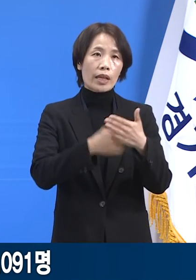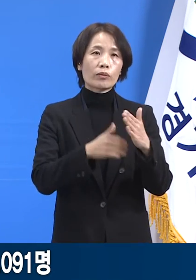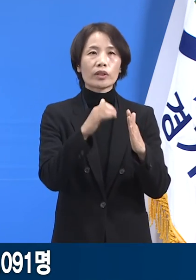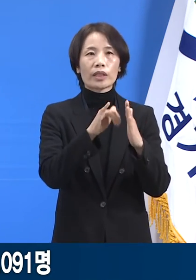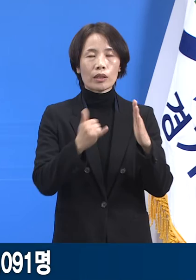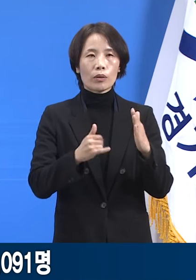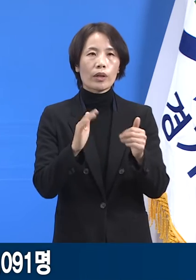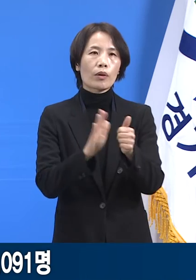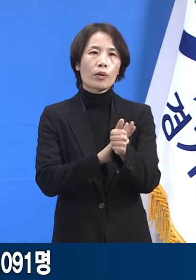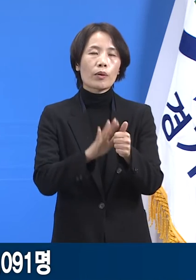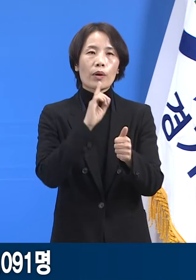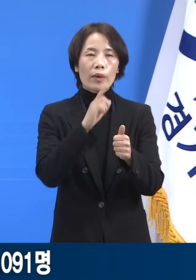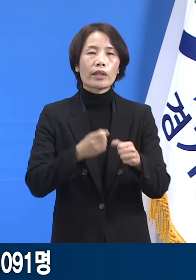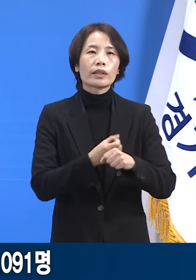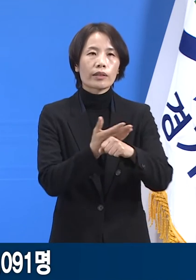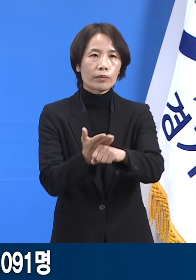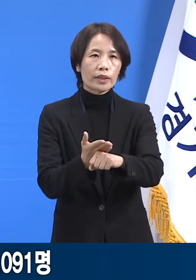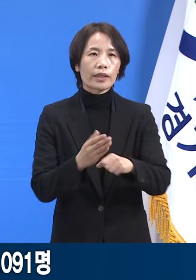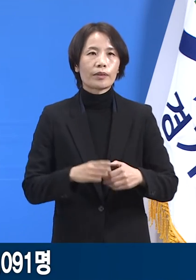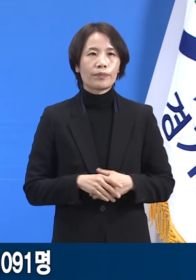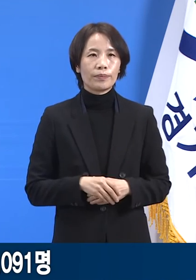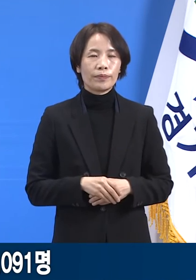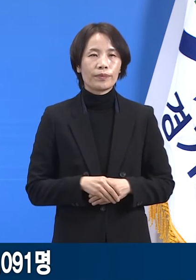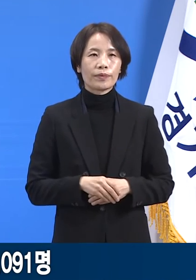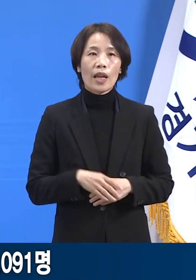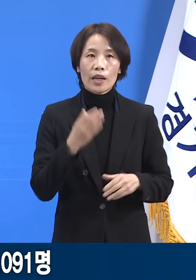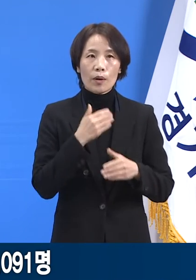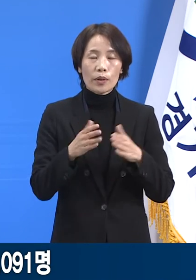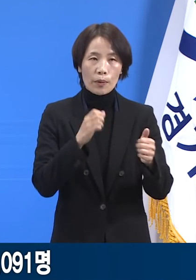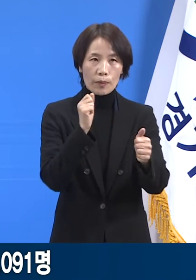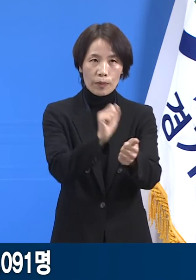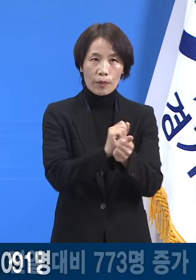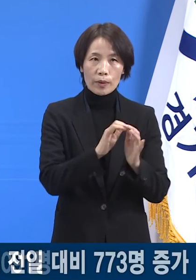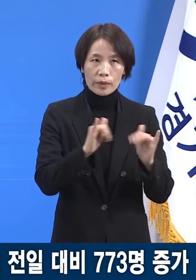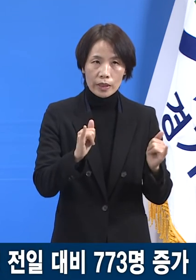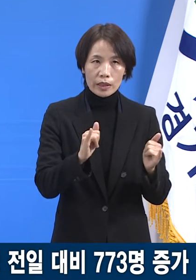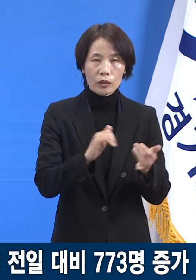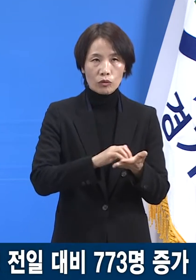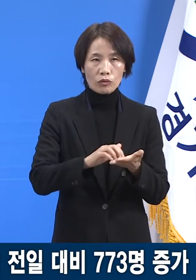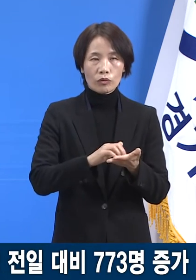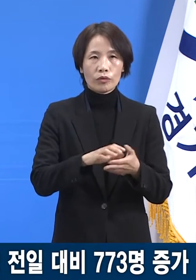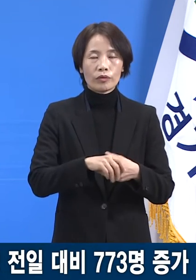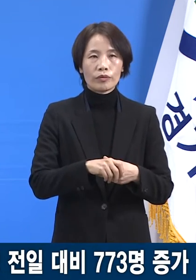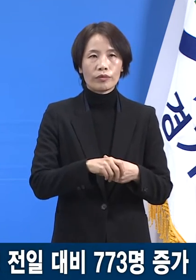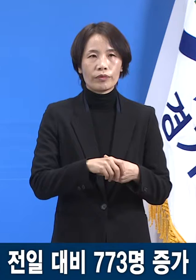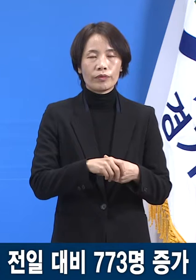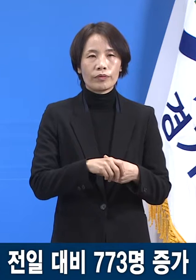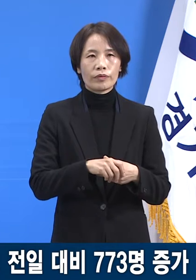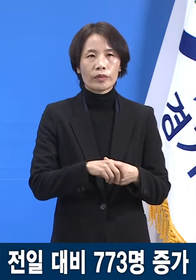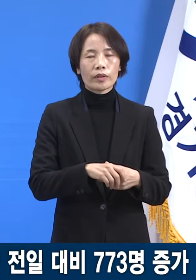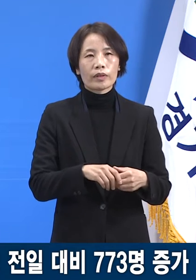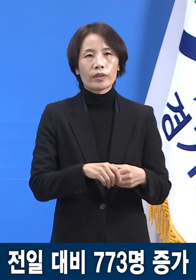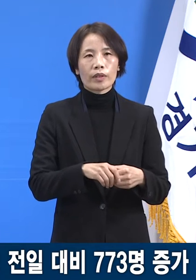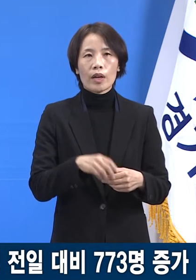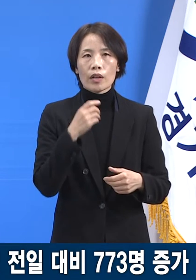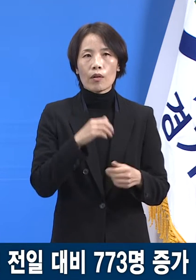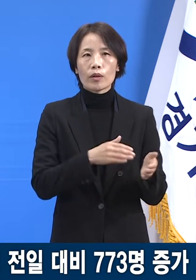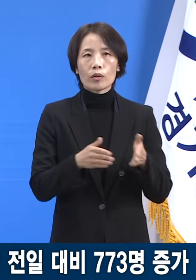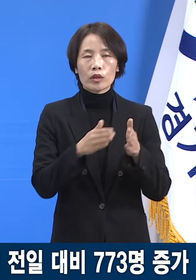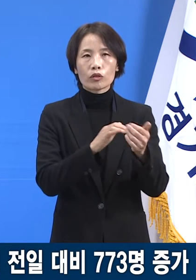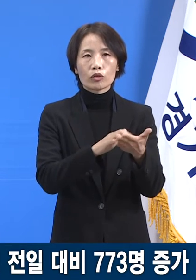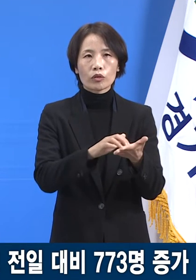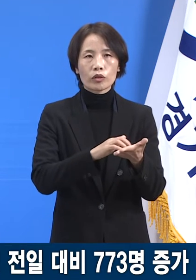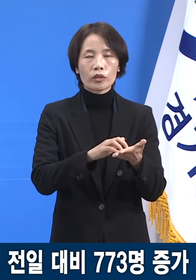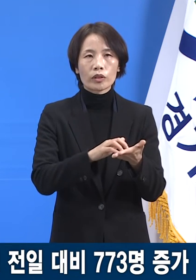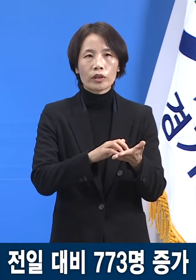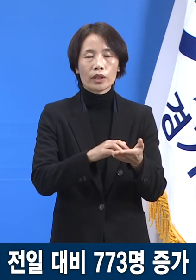깊은 애도의 말씀을 올립니다. 경기도 확진자 발생 현황입니다. 12월 23일 0시 기준 경기도 확진자 수는